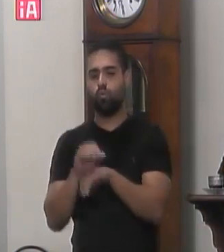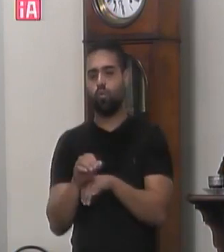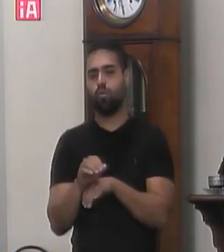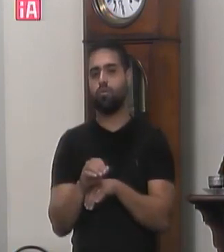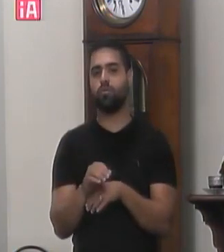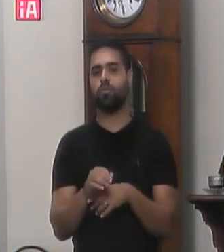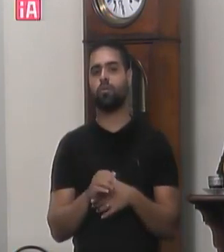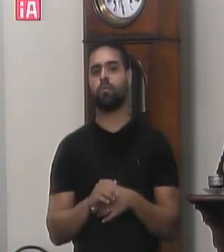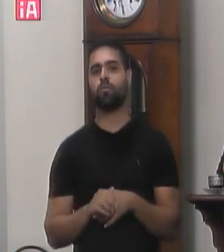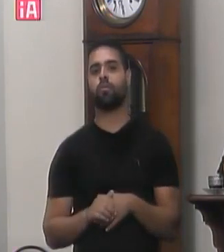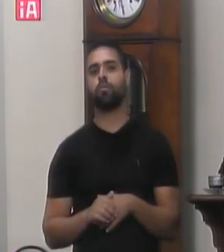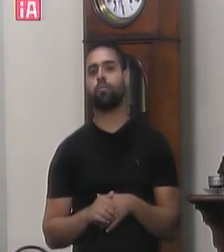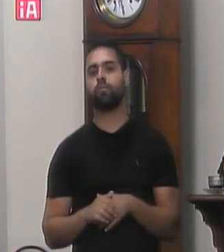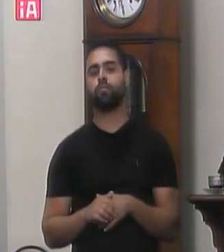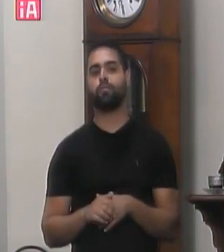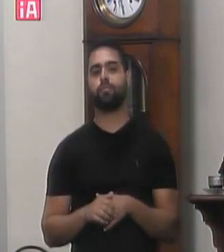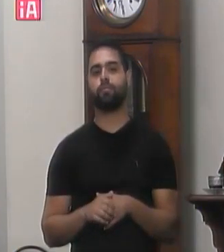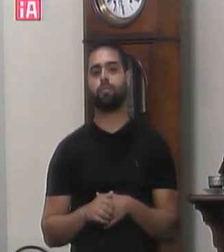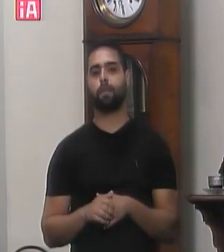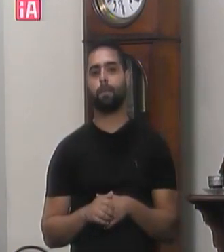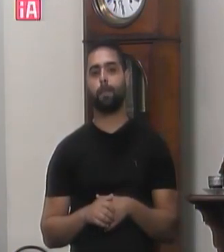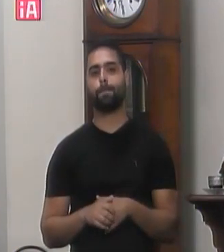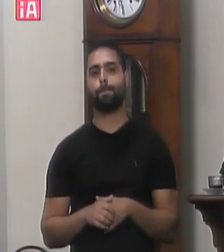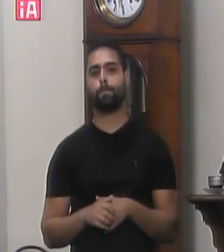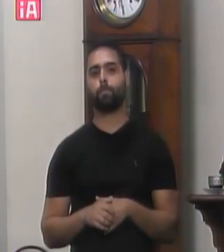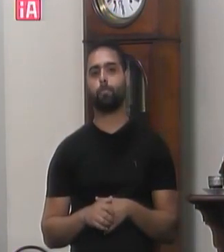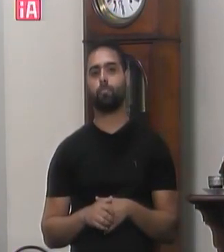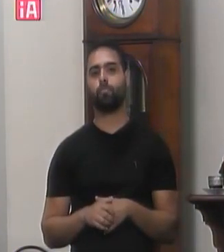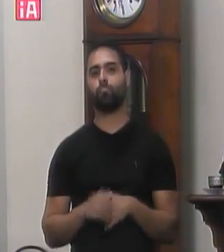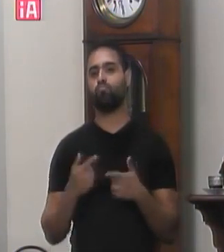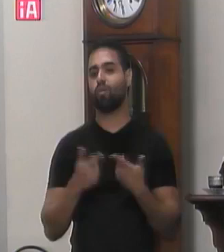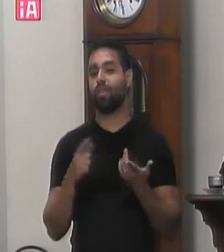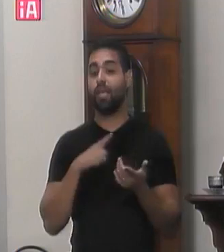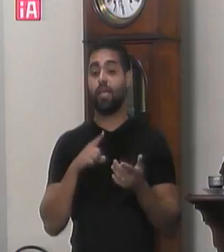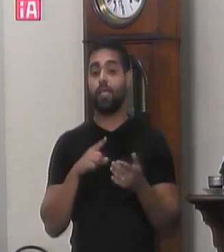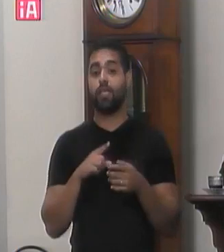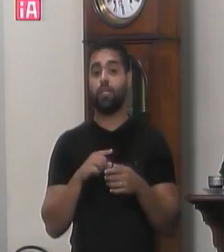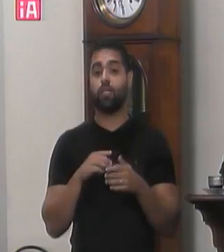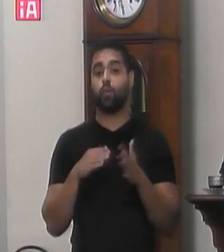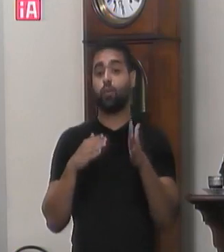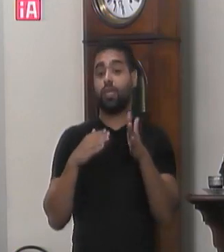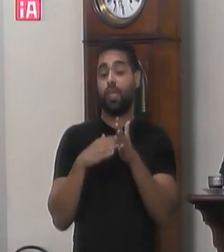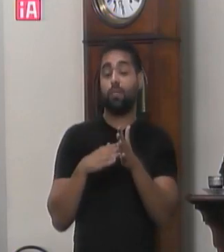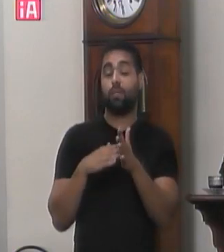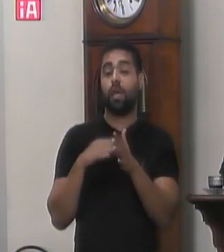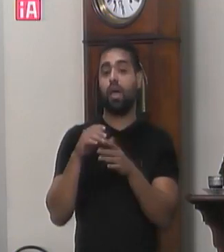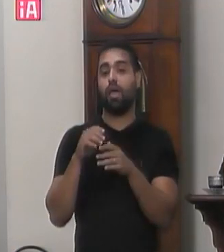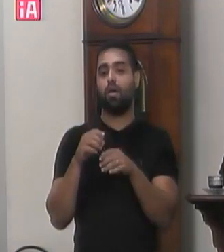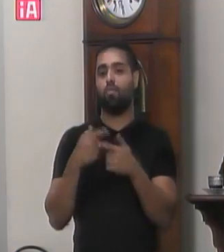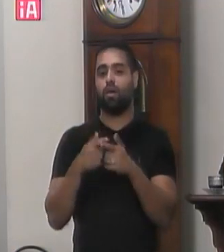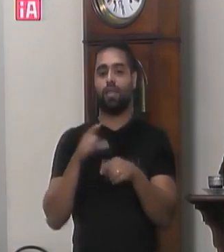tempo do impedimento que tem da vedação de ano